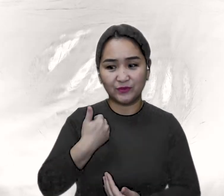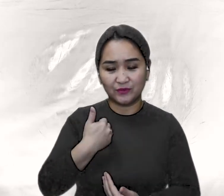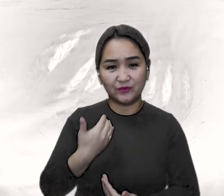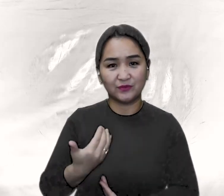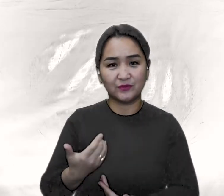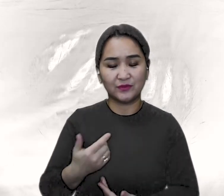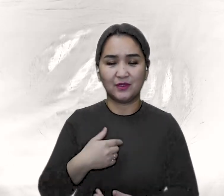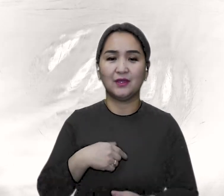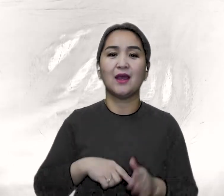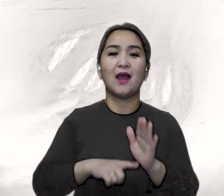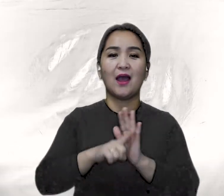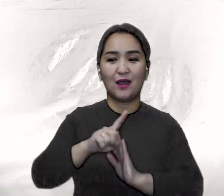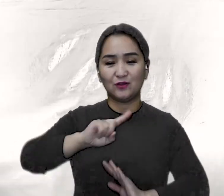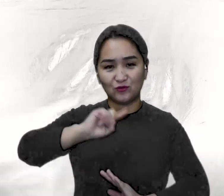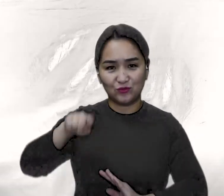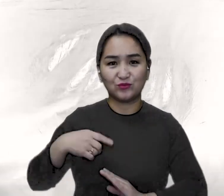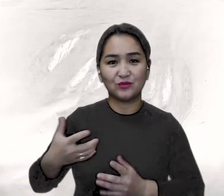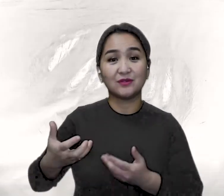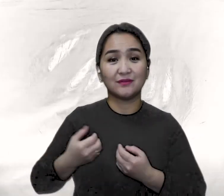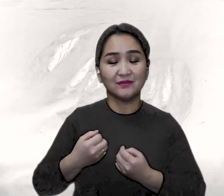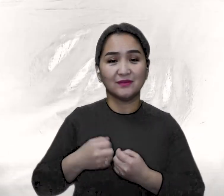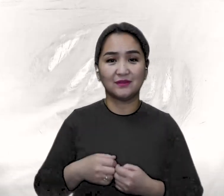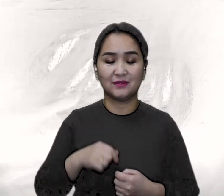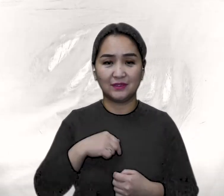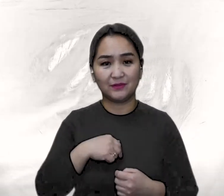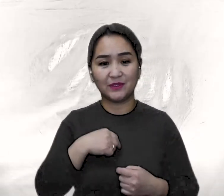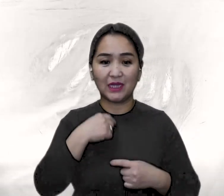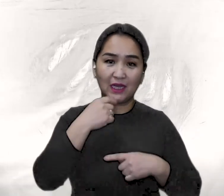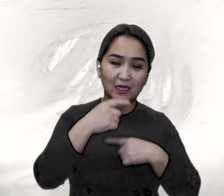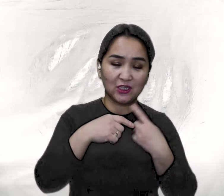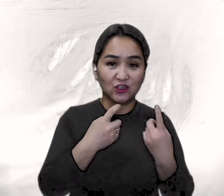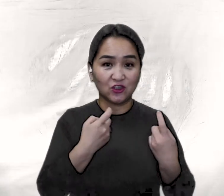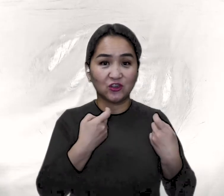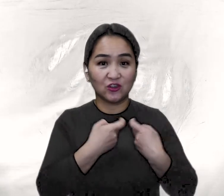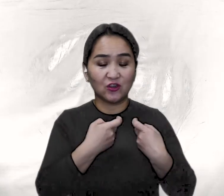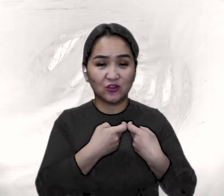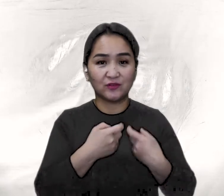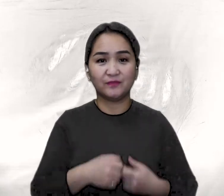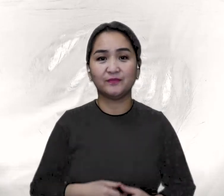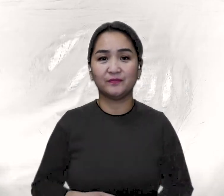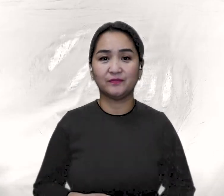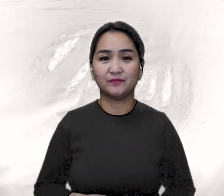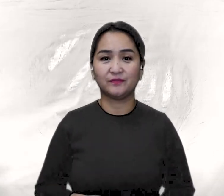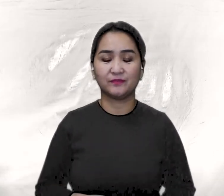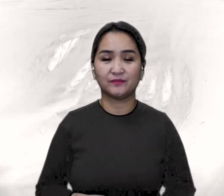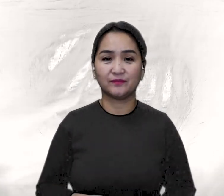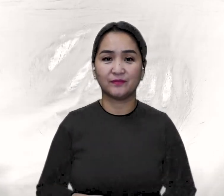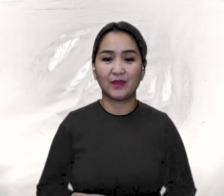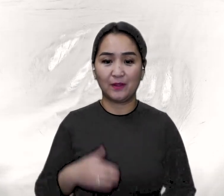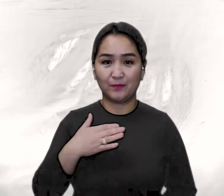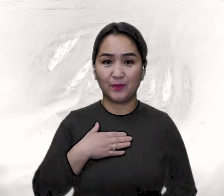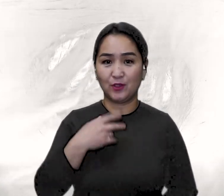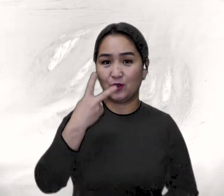намайг гайх хүлийн зөвшөөрсөн. Гэтэе бас нэг тохиролцоотой бит хоёр. Ерөөсөө намайг одоо би 2 дугаар